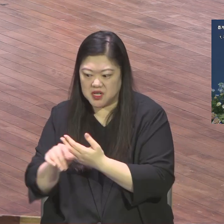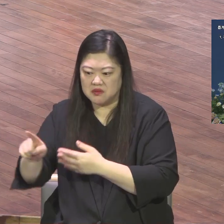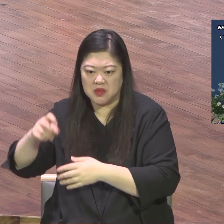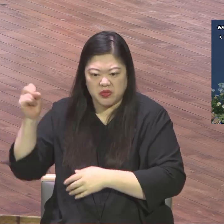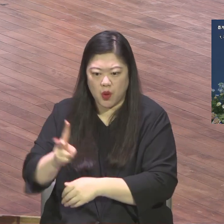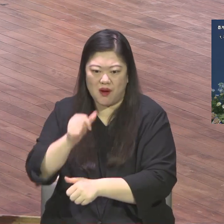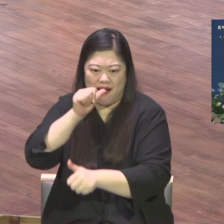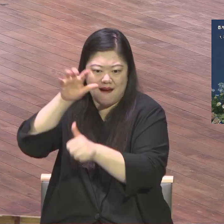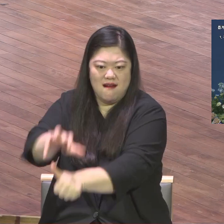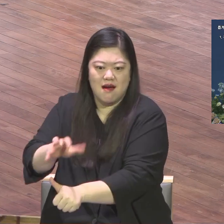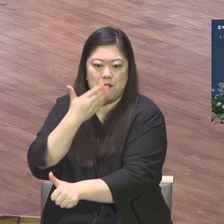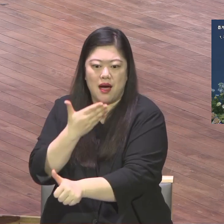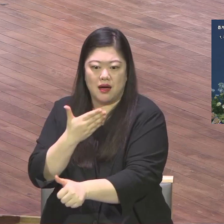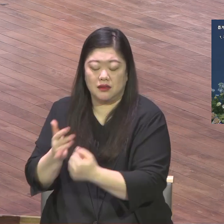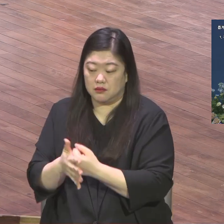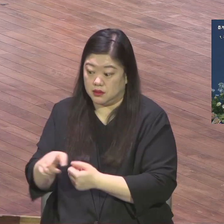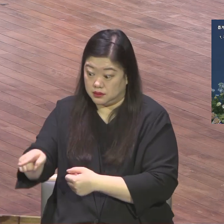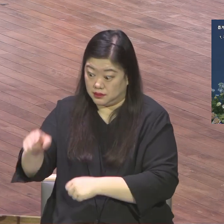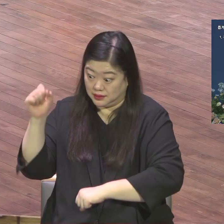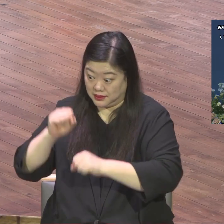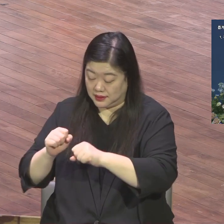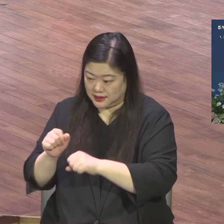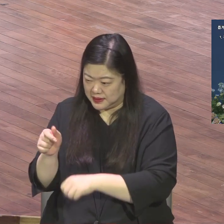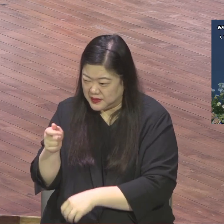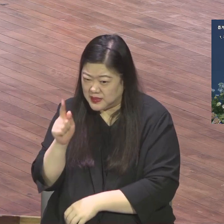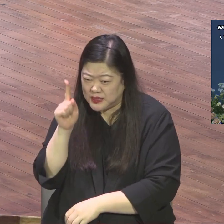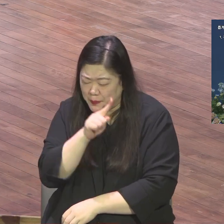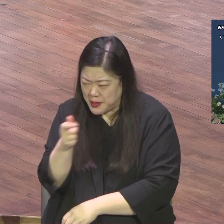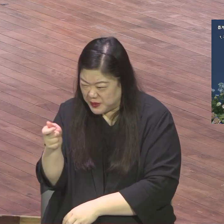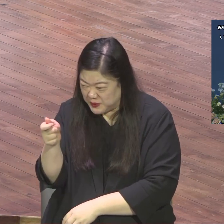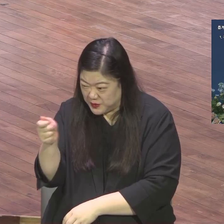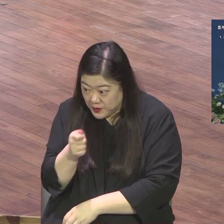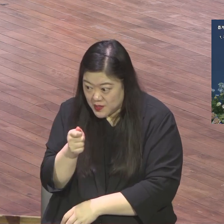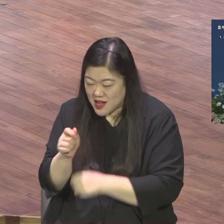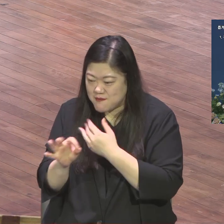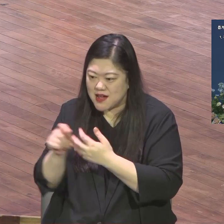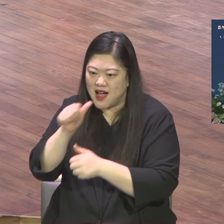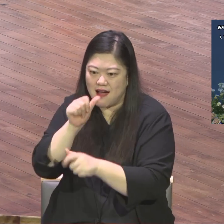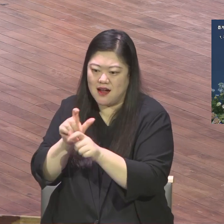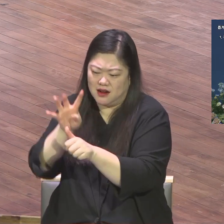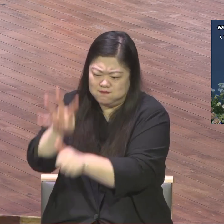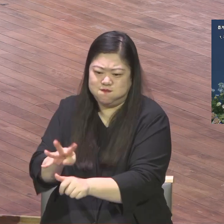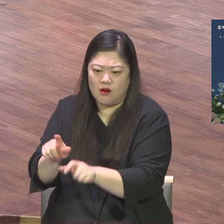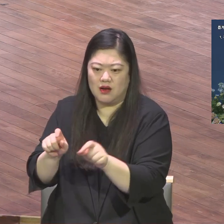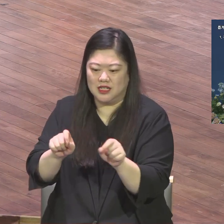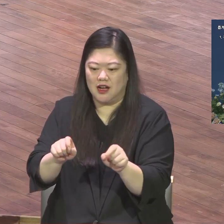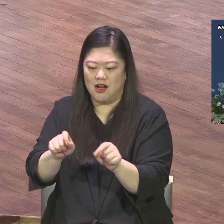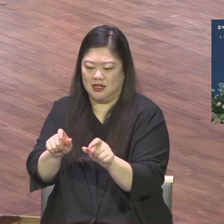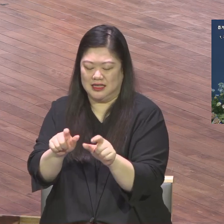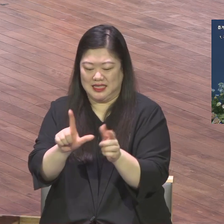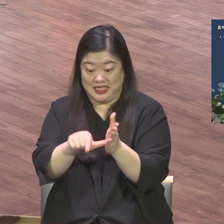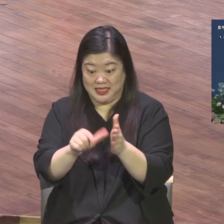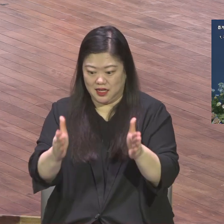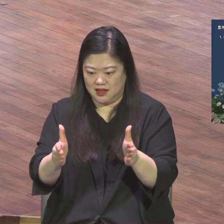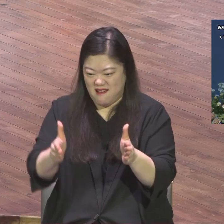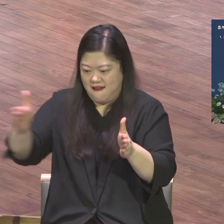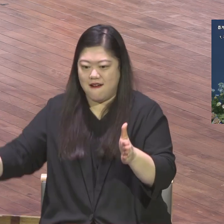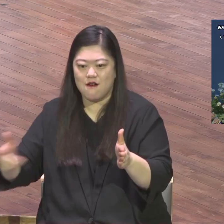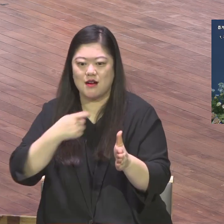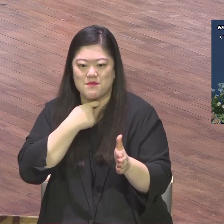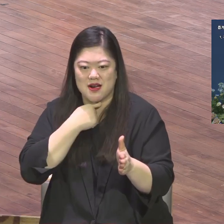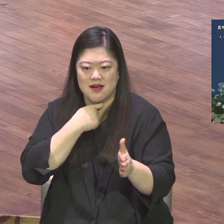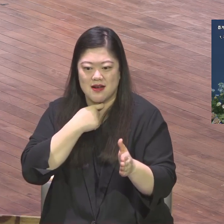정부에 대항하는 거다라고 그렇게 로마 정부의 앞잡이 노릇하는 몰아가지고 이걸 죽여야 된다. 자,